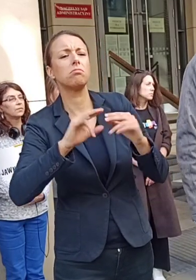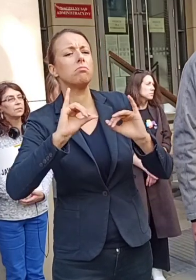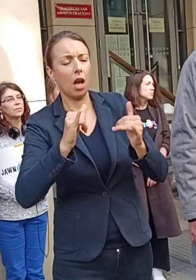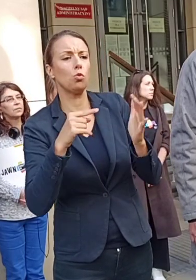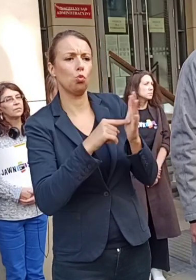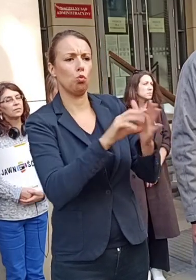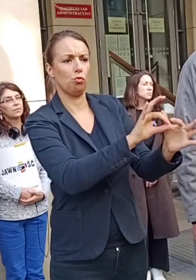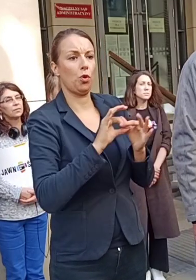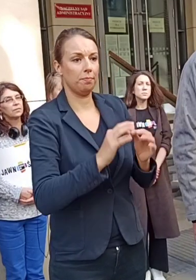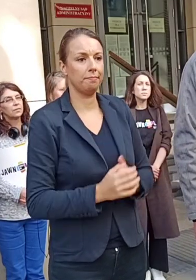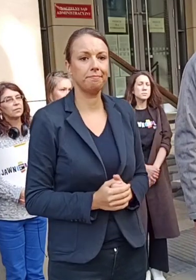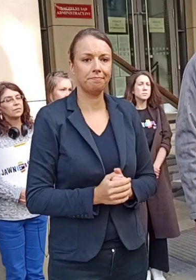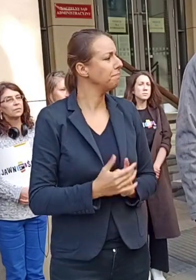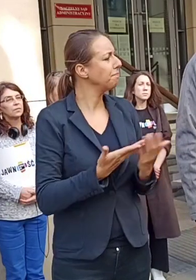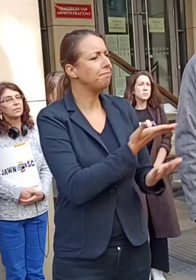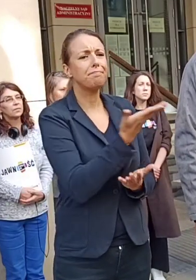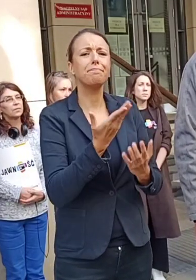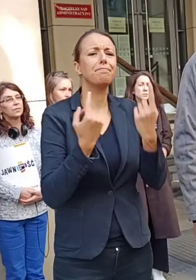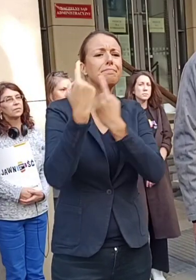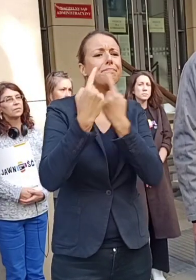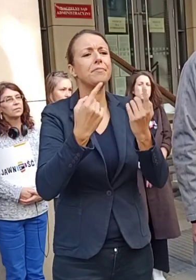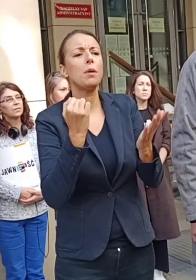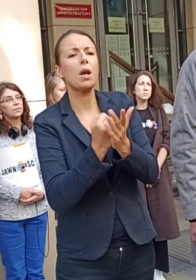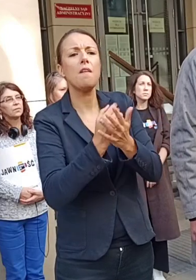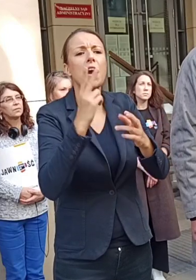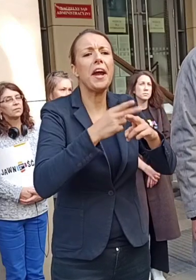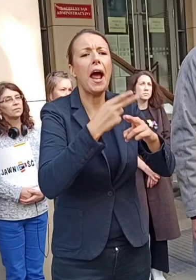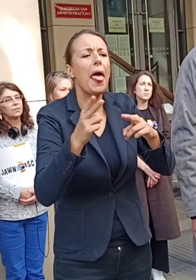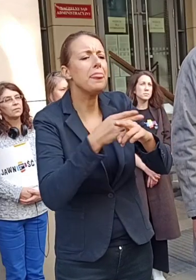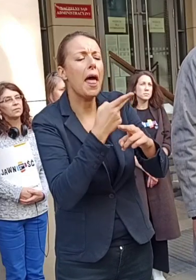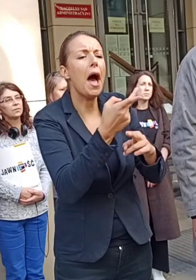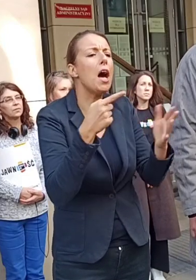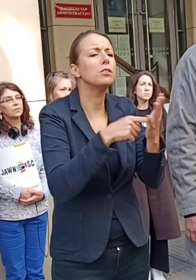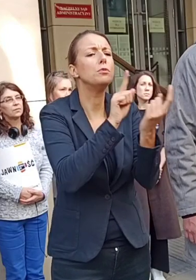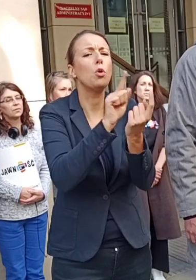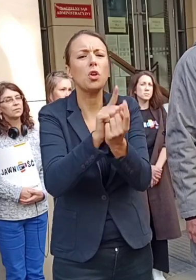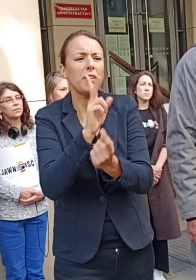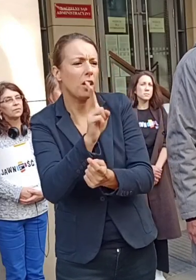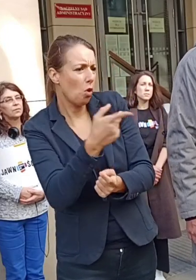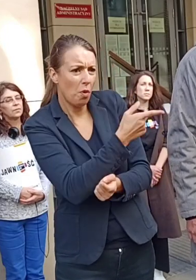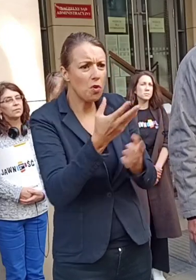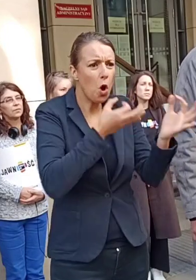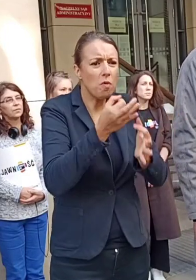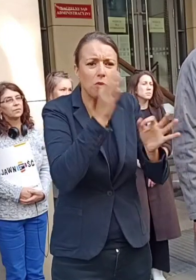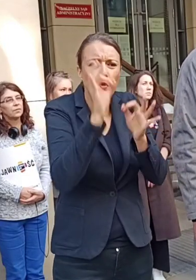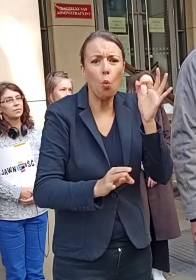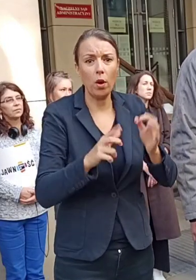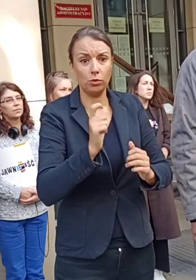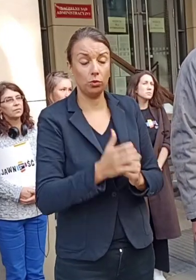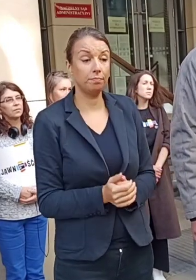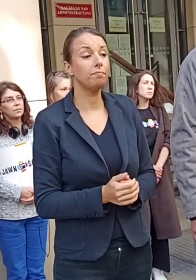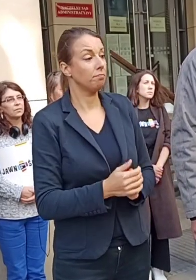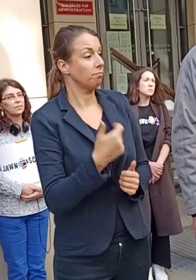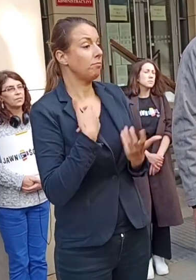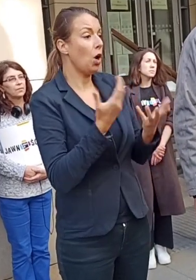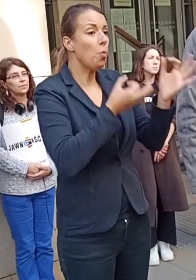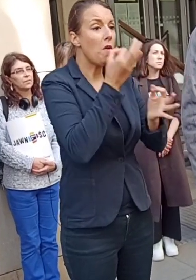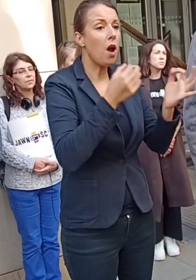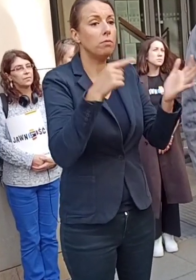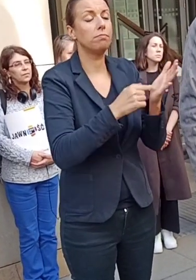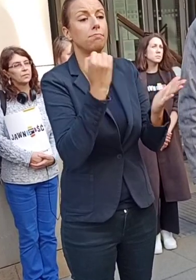tym kalendarzu, z kim mogłyby się odbywać takie te spotkania? Znaczy tak naprawdę, bo to co ja powiedziałem, co jest najważniejsze, że my te